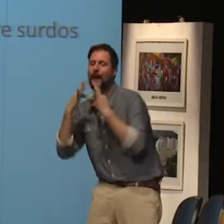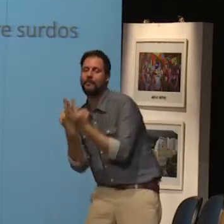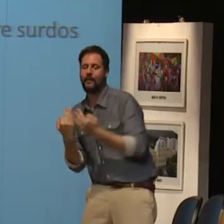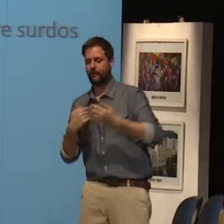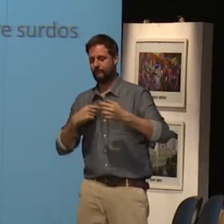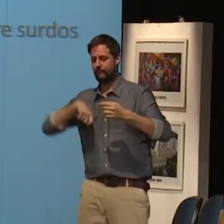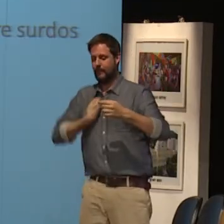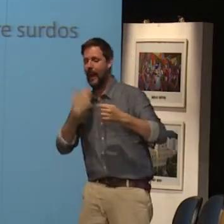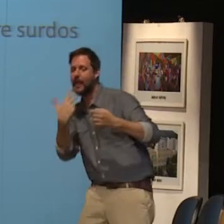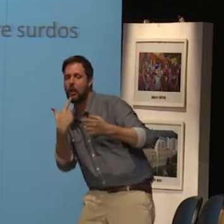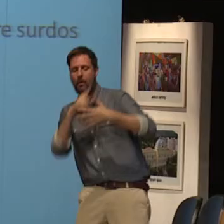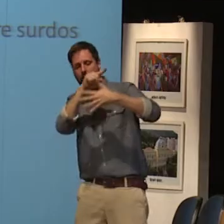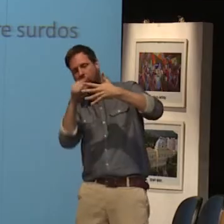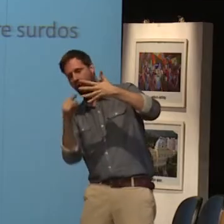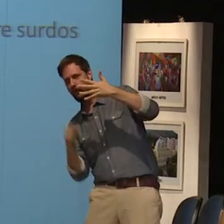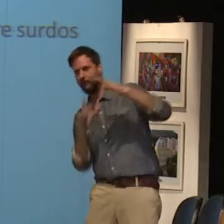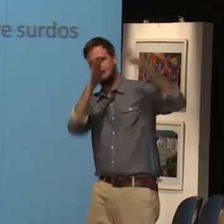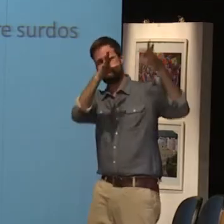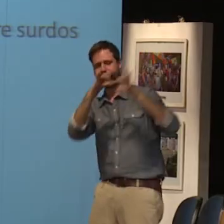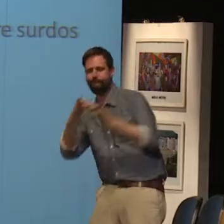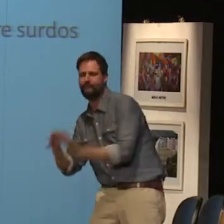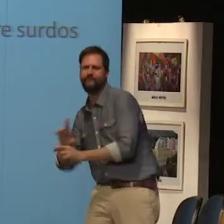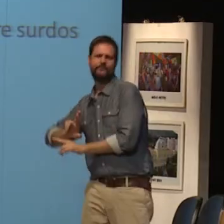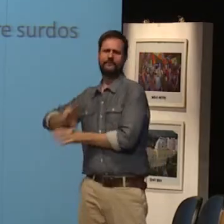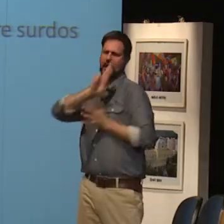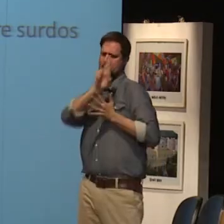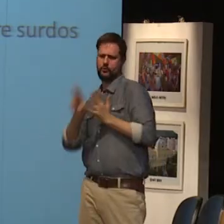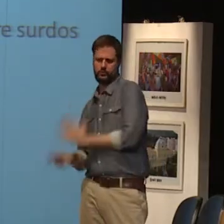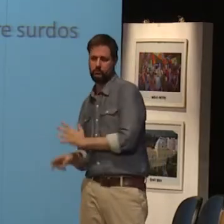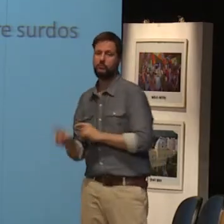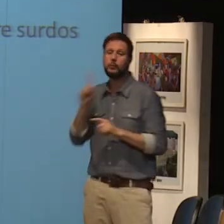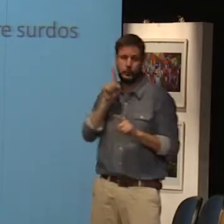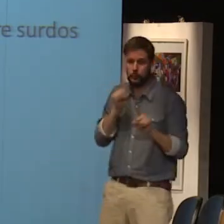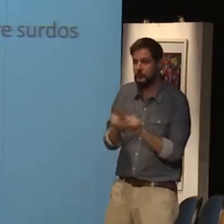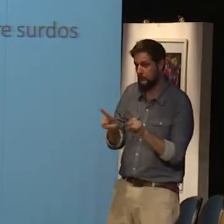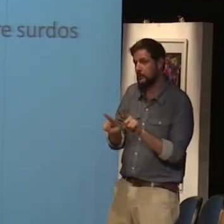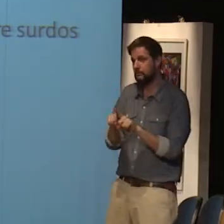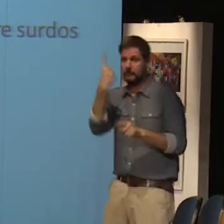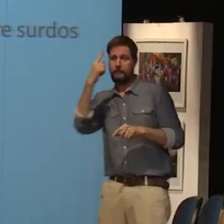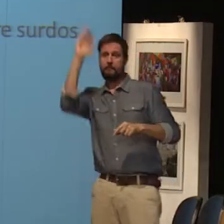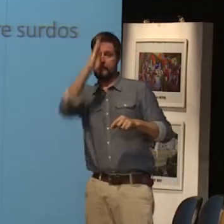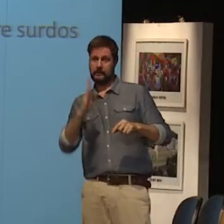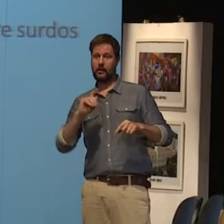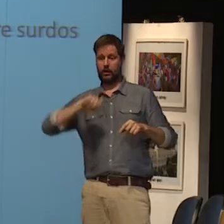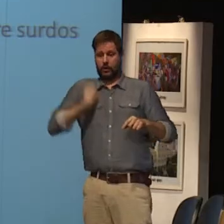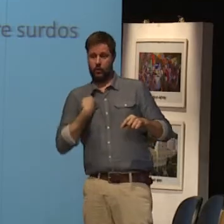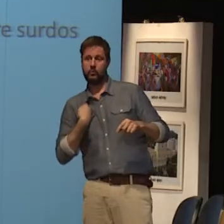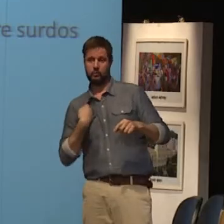sou surda, eu tenho a questão da minha família. Então, eu sou várias culturas, né? Eu tenho várias... Também, o surdo também é assim, né? Eu